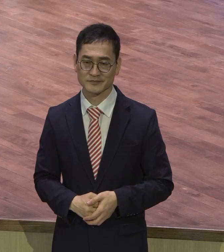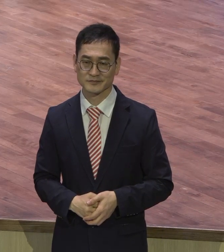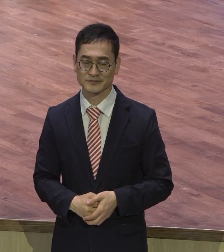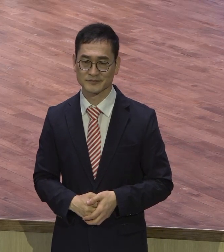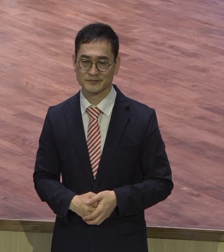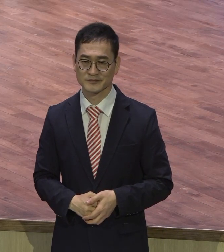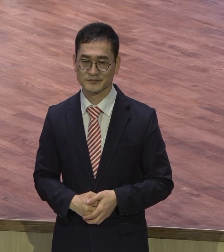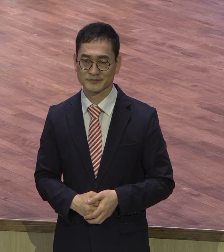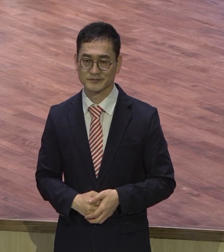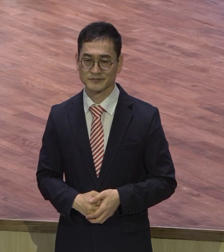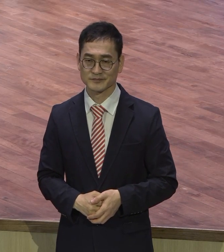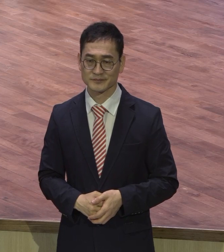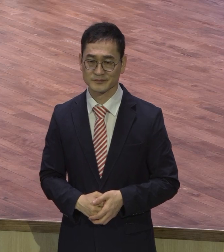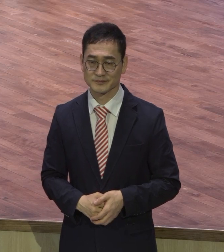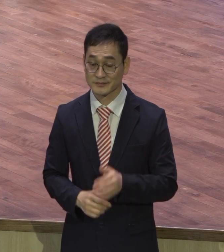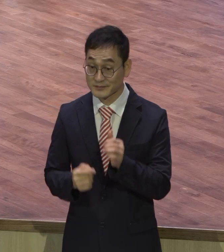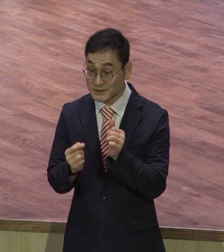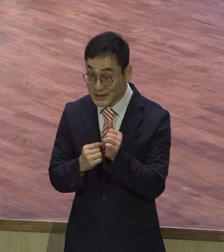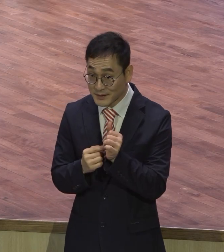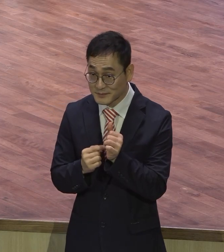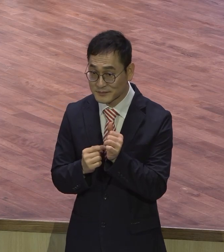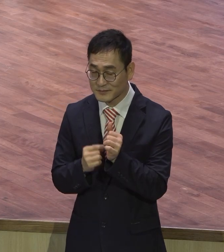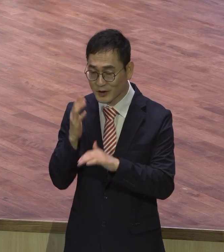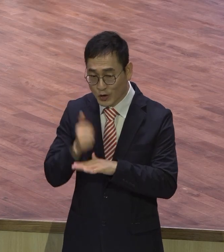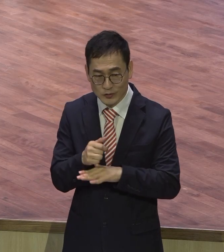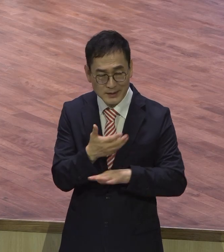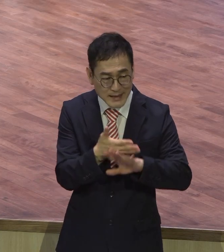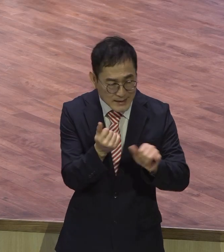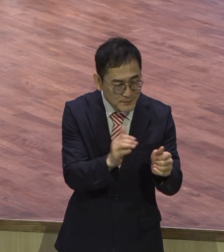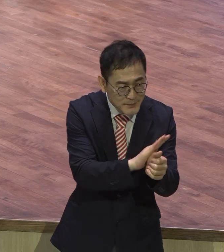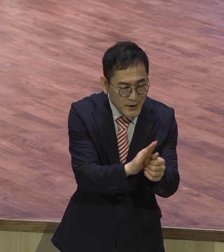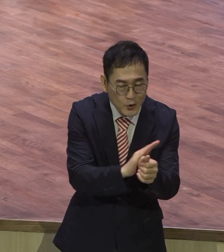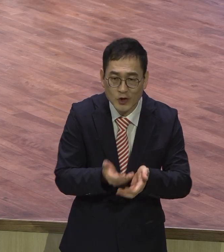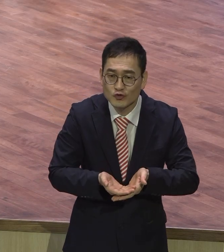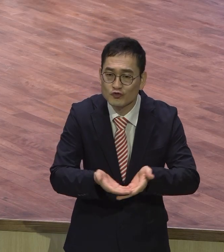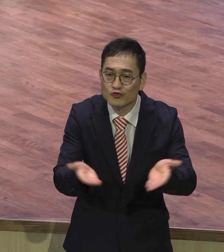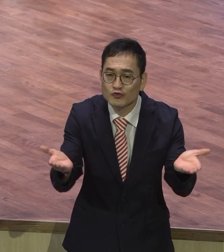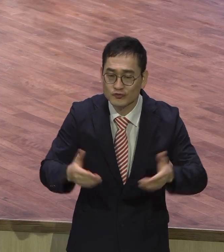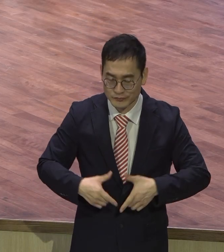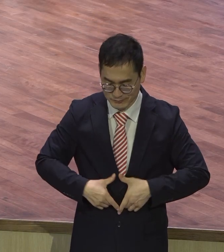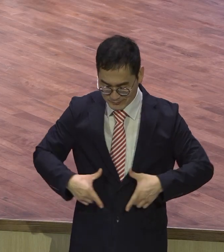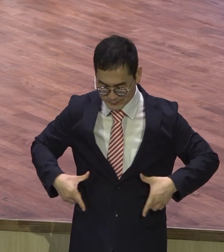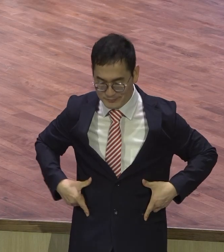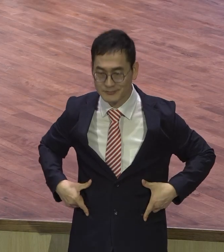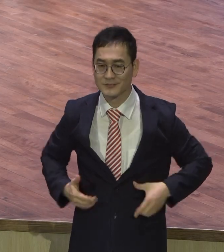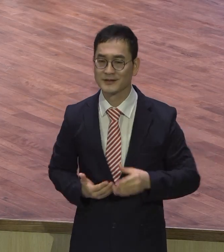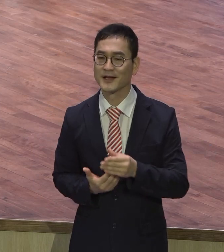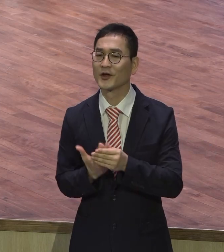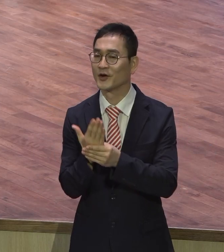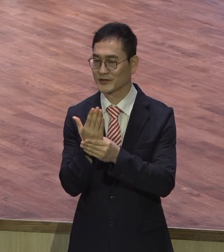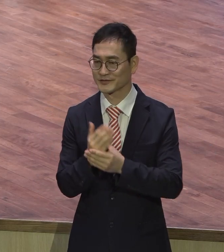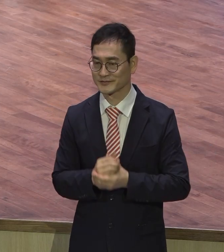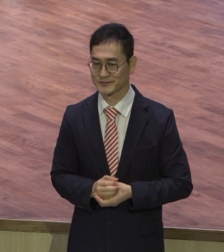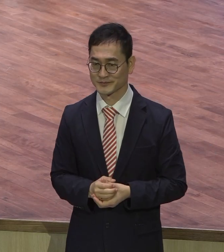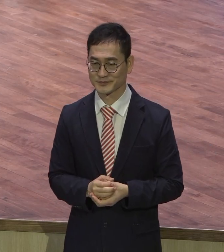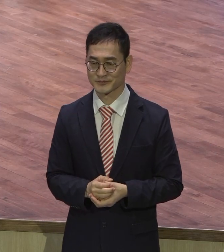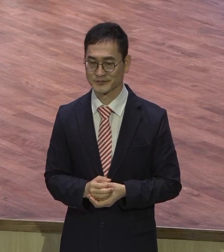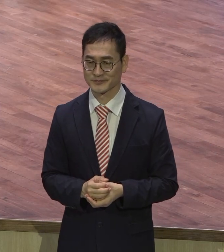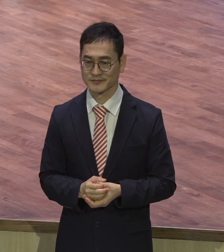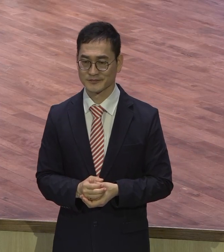사람을 생각할 정도로 다른 사람을 생각할 정도로 여유가 생겼어요. 10절에 보면